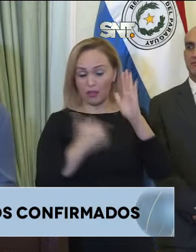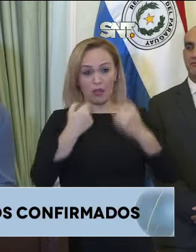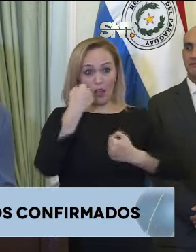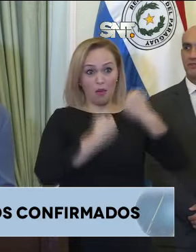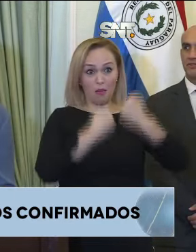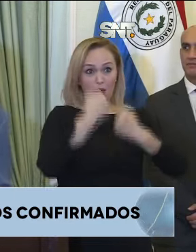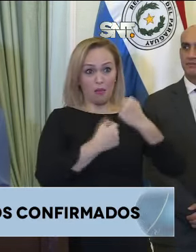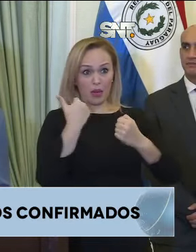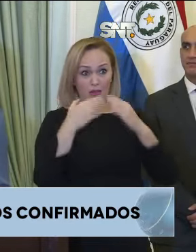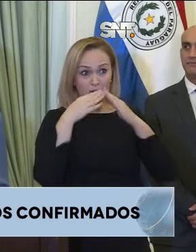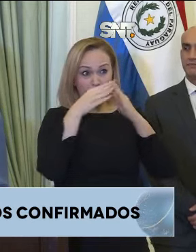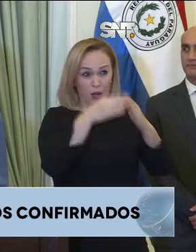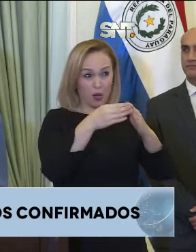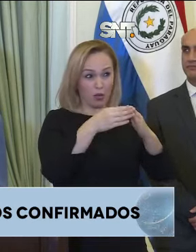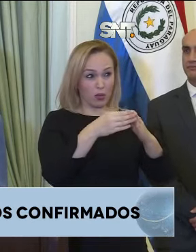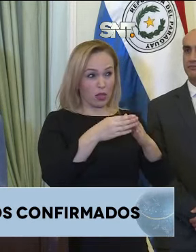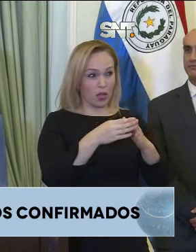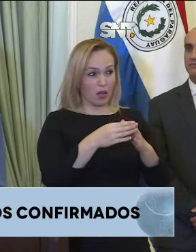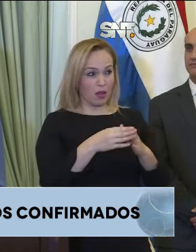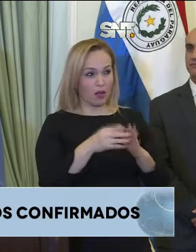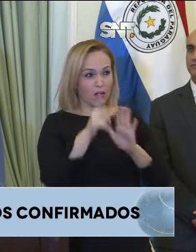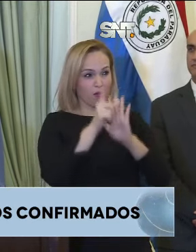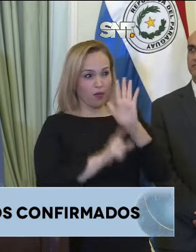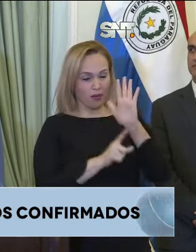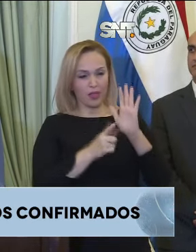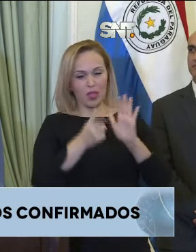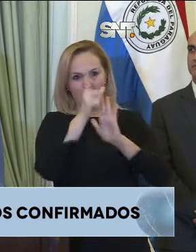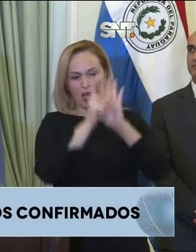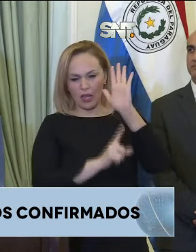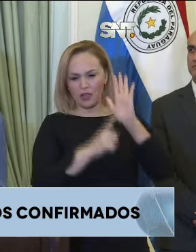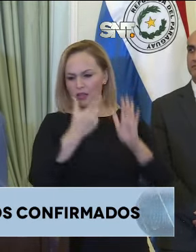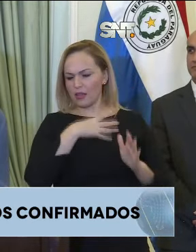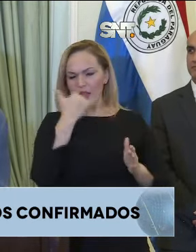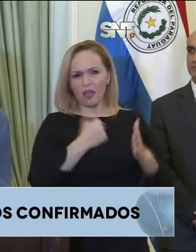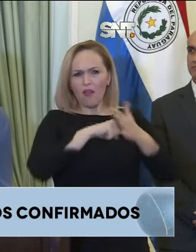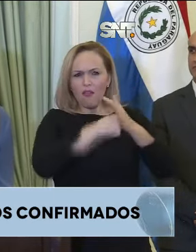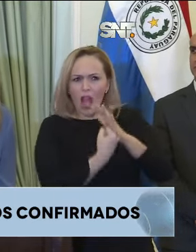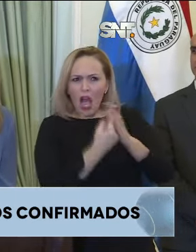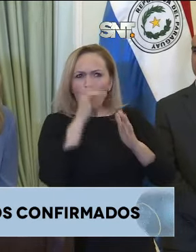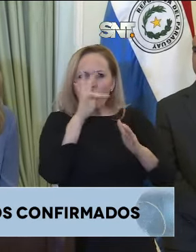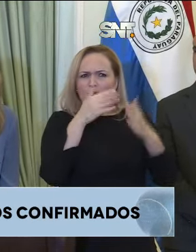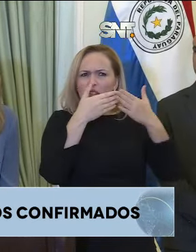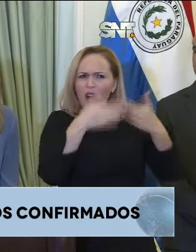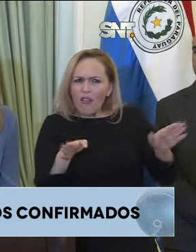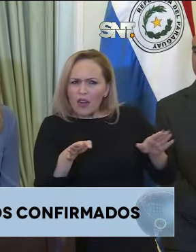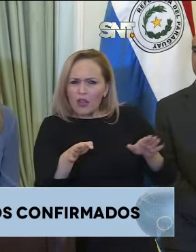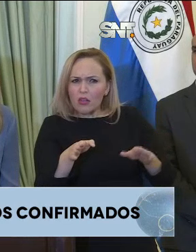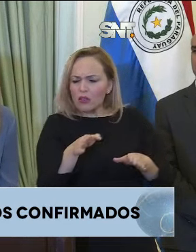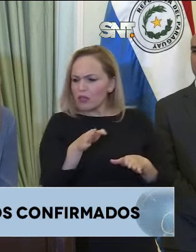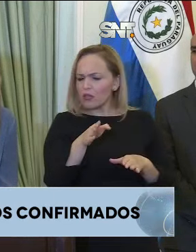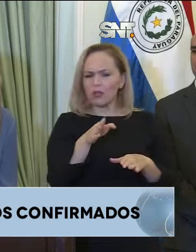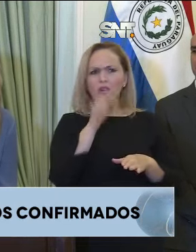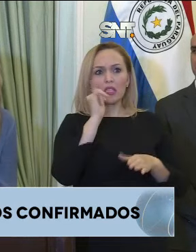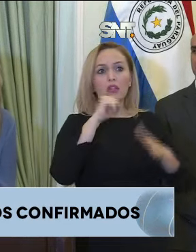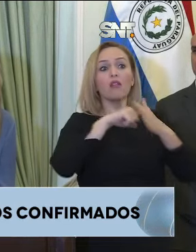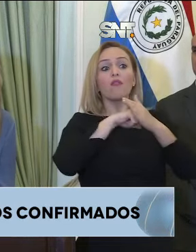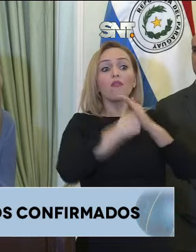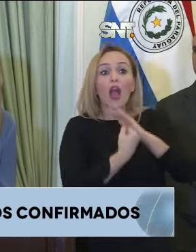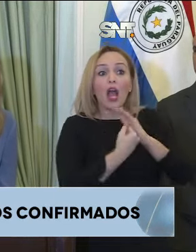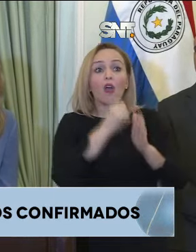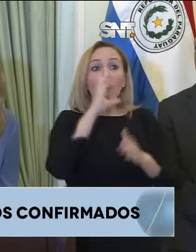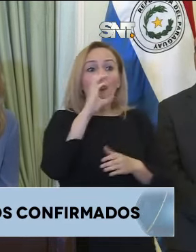habilitadas en estos días para funcionar normalmente, están los bancos y financieras. ¿Va a estar abierto o no? Sí, todo lo que el Banco